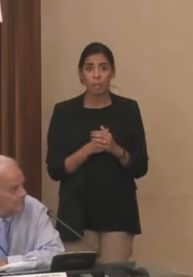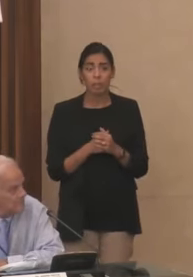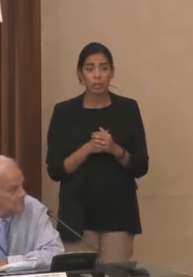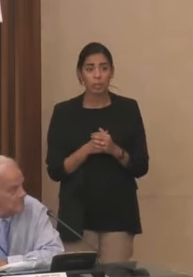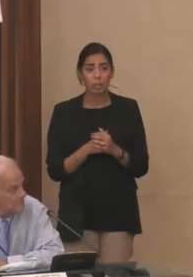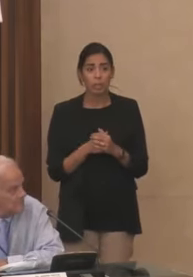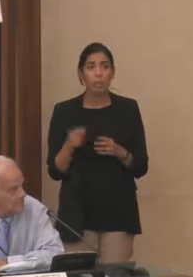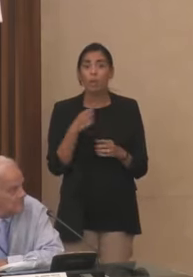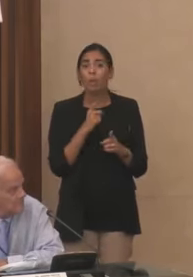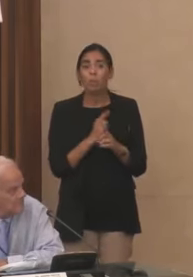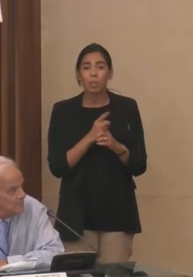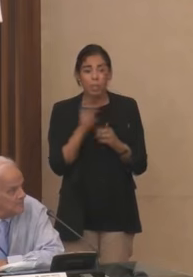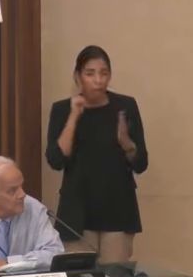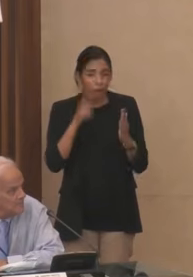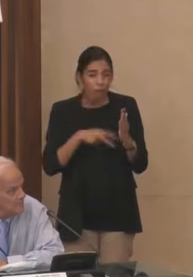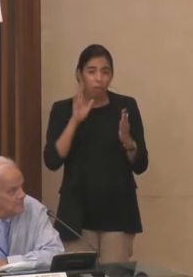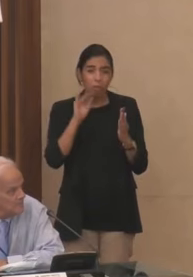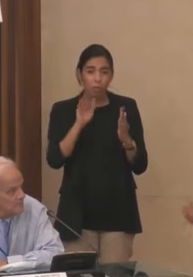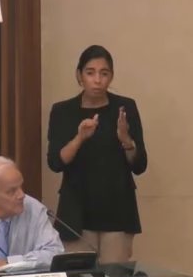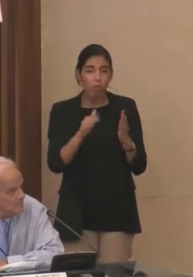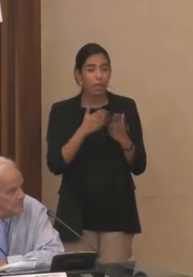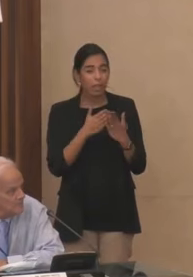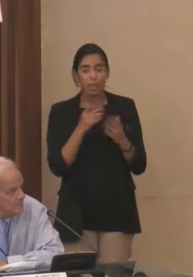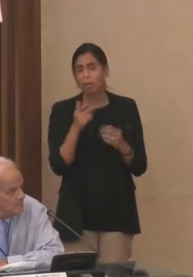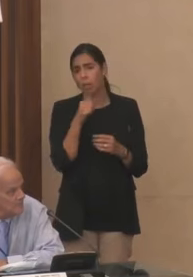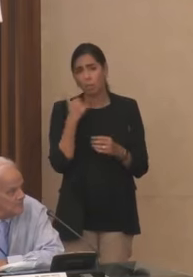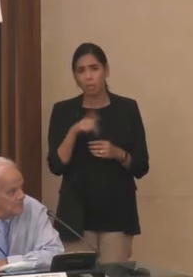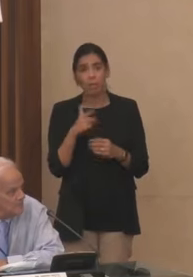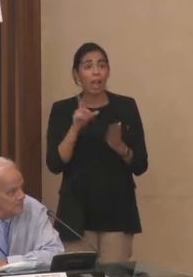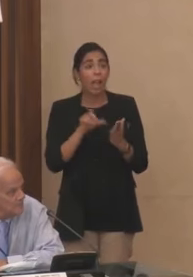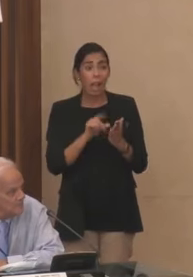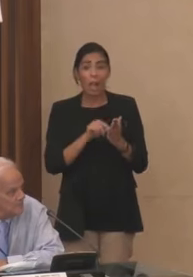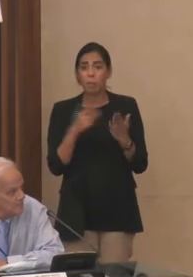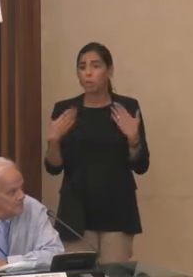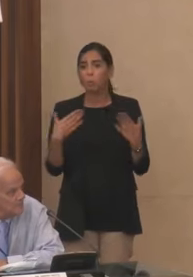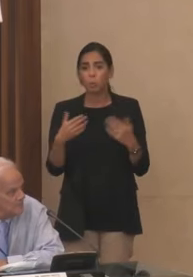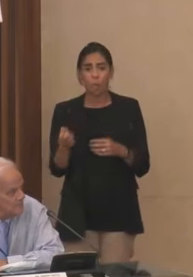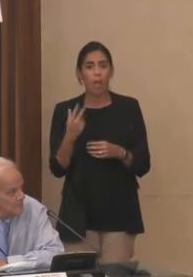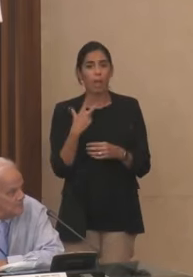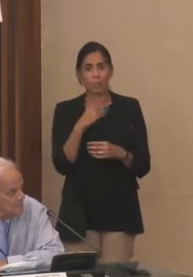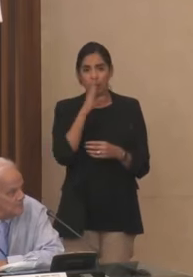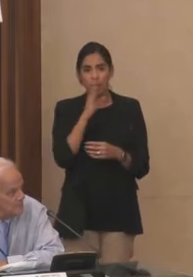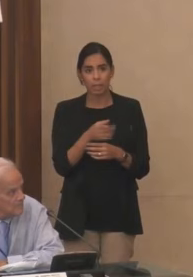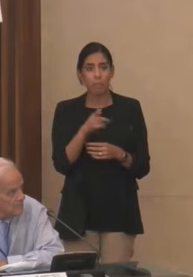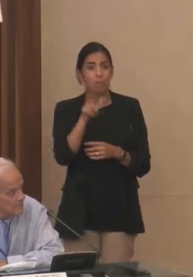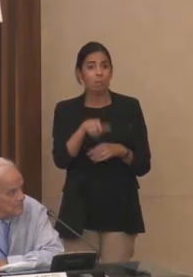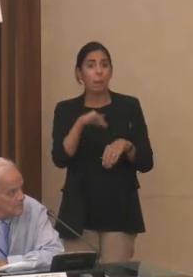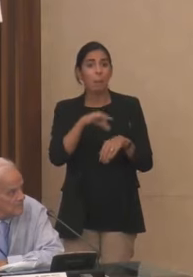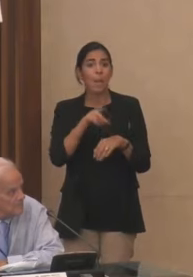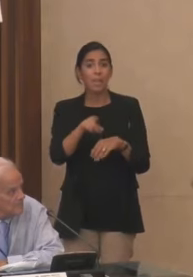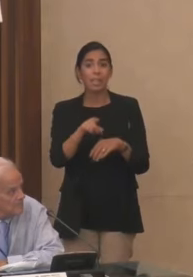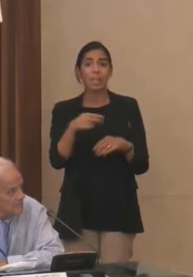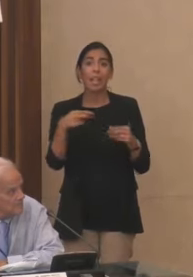Non avremo bisogno di leggere tutti i giorni tutte le cartelle cliniche. L'app ci indicherà che c'è un paziente la cui